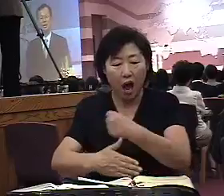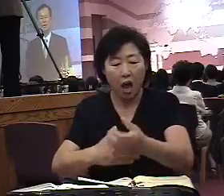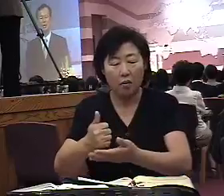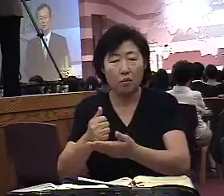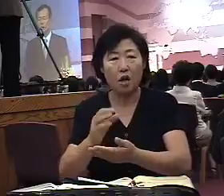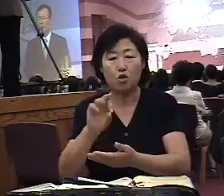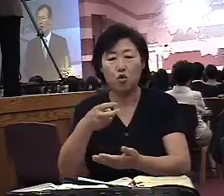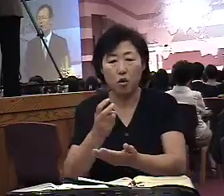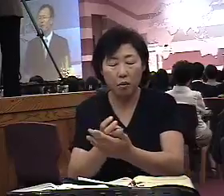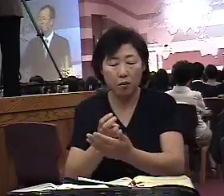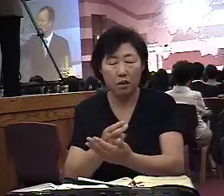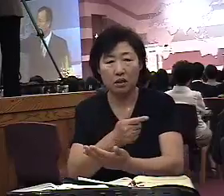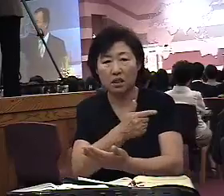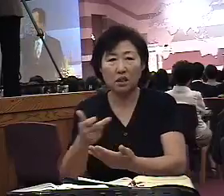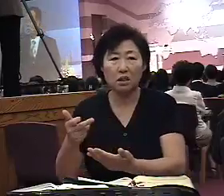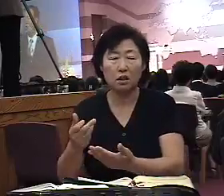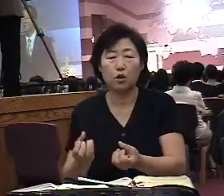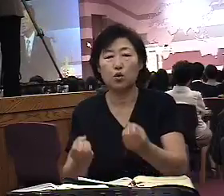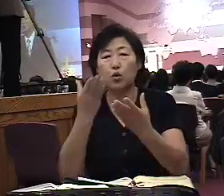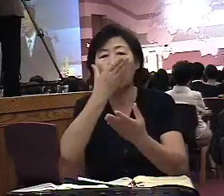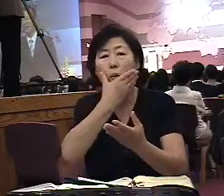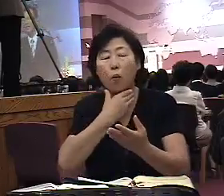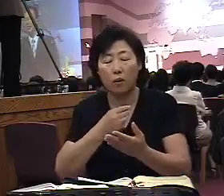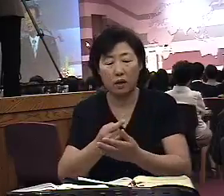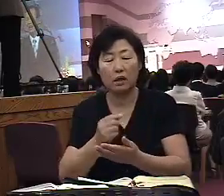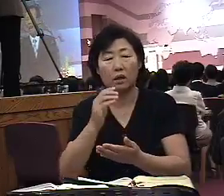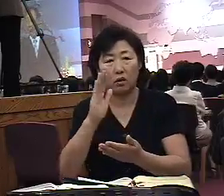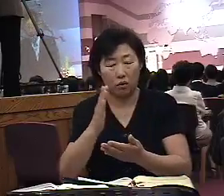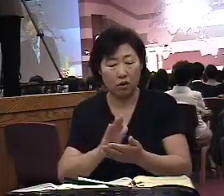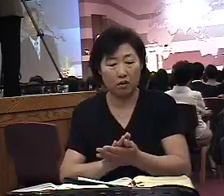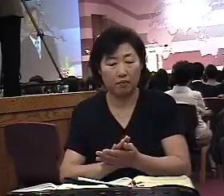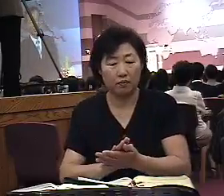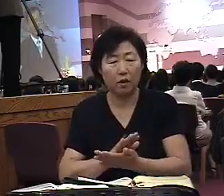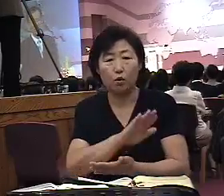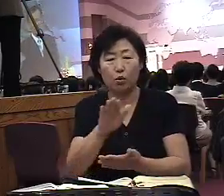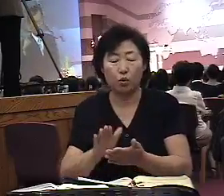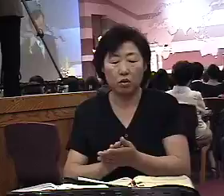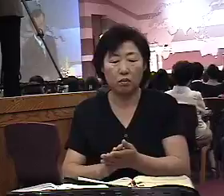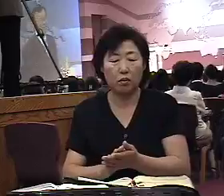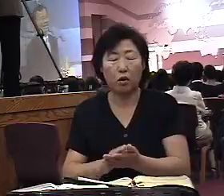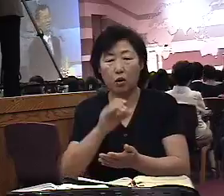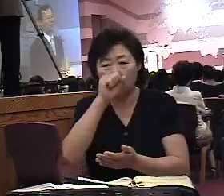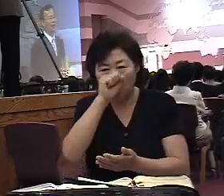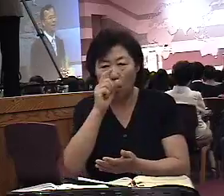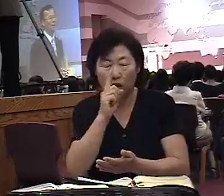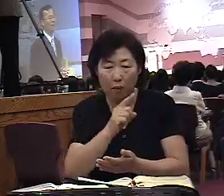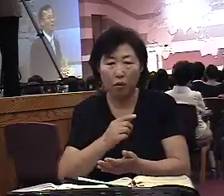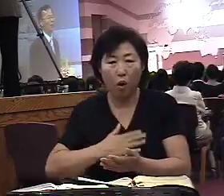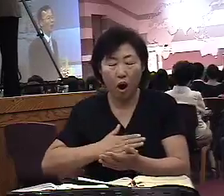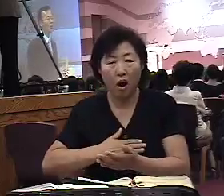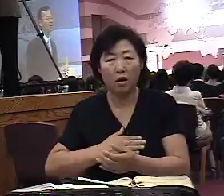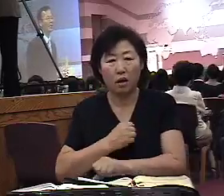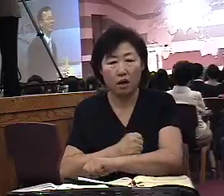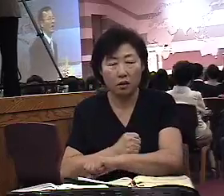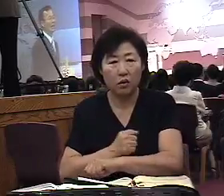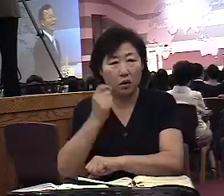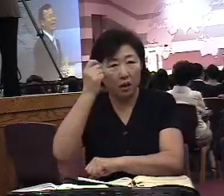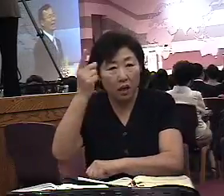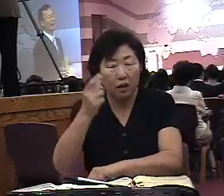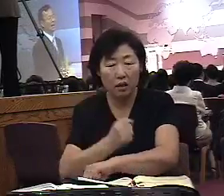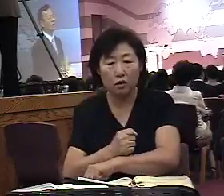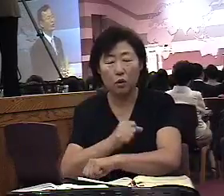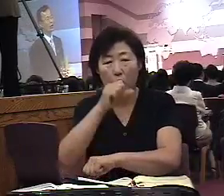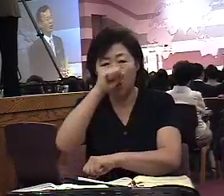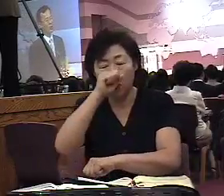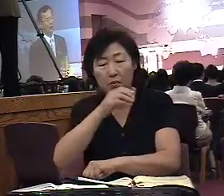모릅니다. 우리로 하여금 무엇이 옳고 그릇된가를 알게 하시고 깨닫게 하시고 옳은 길을